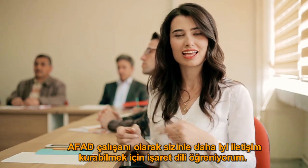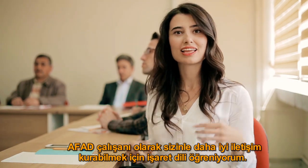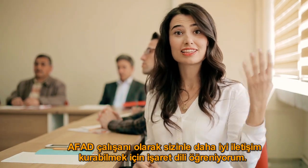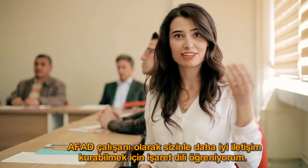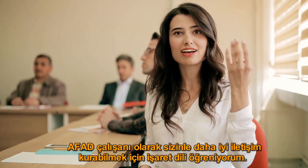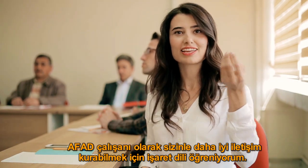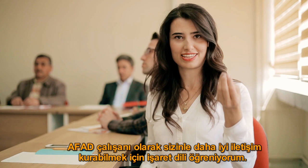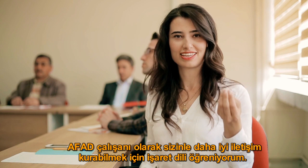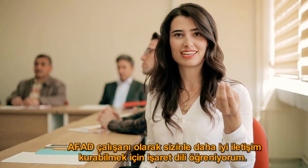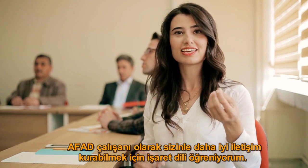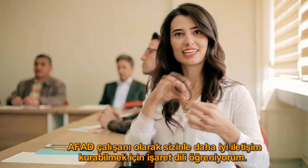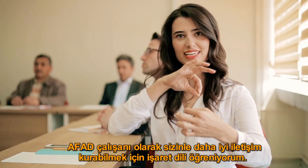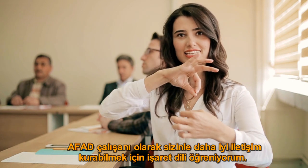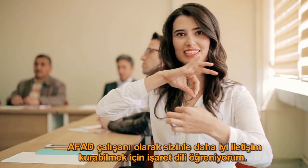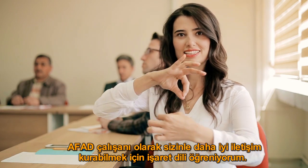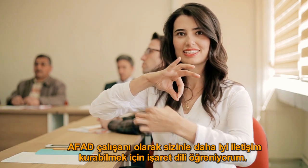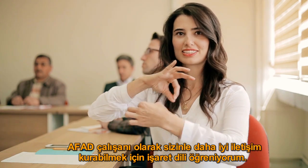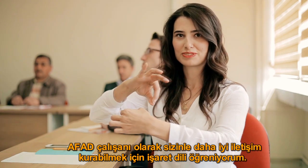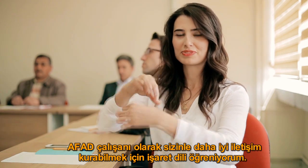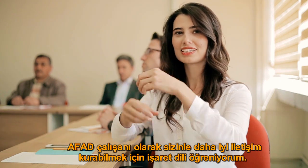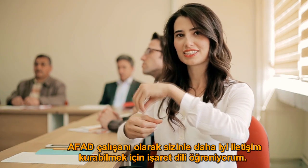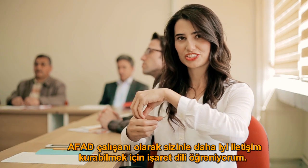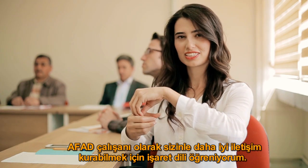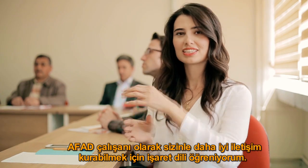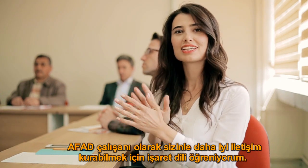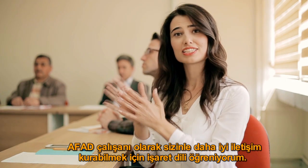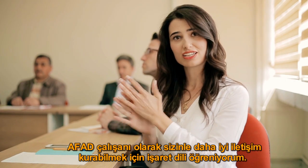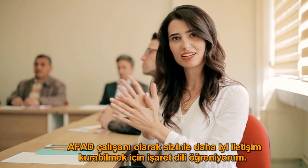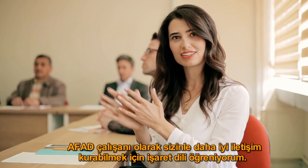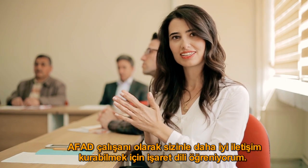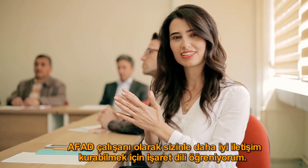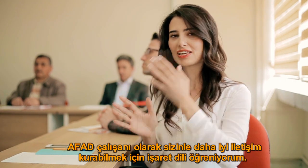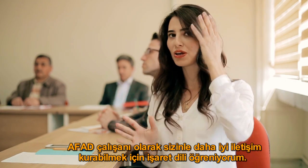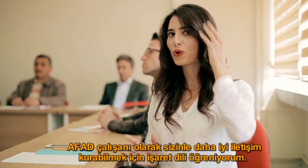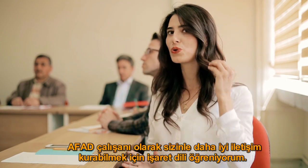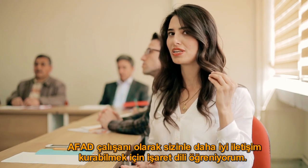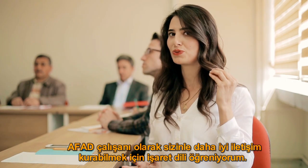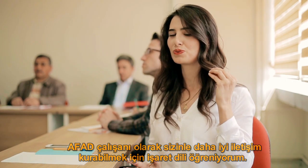AFAD çalışanı olarak sizinle daha iyi iletişim kurabilmek için işaret dili öğreniyorum.